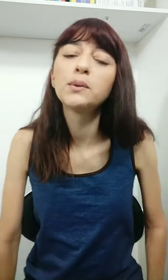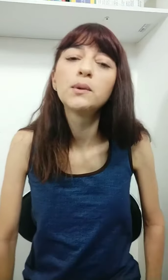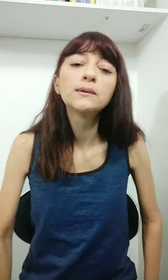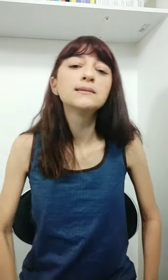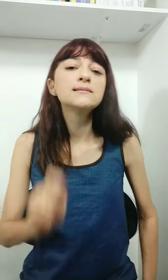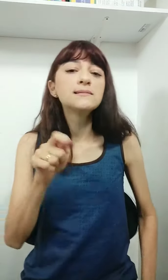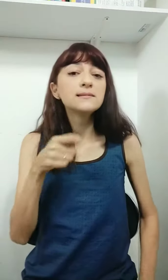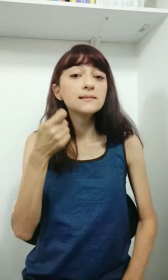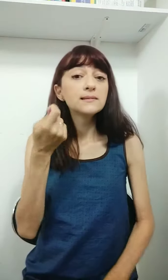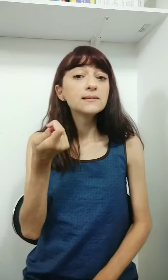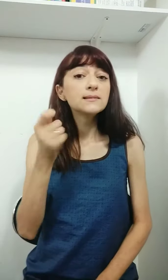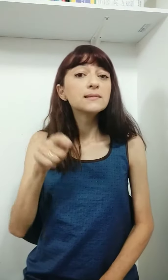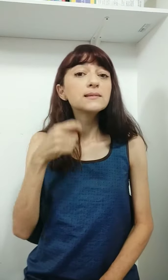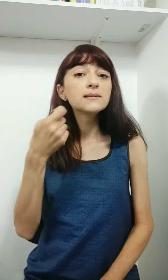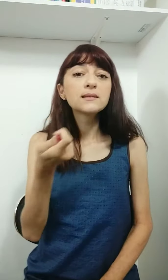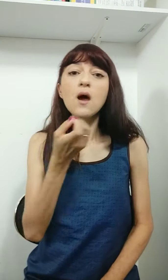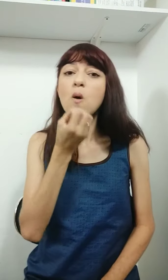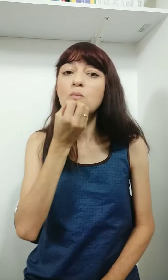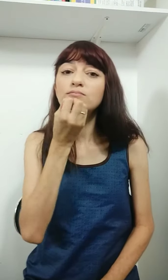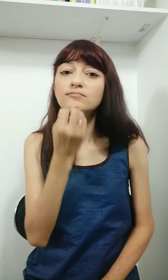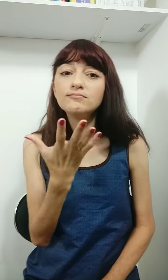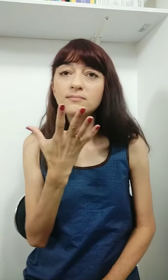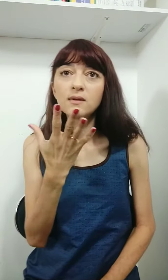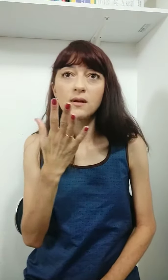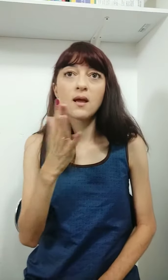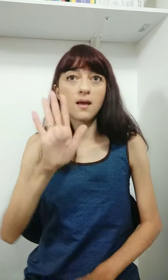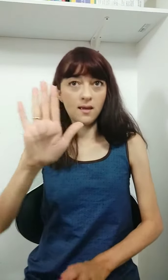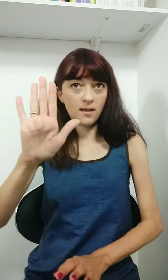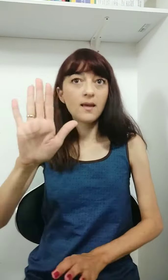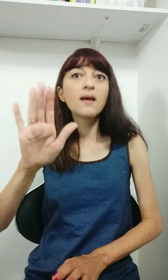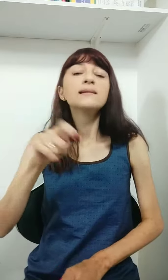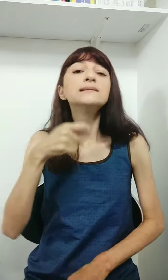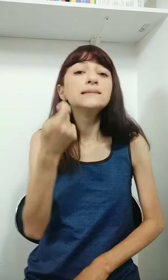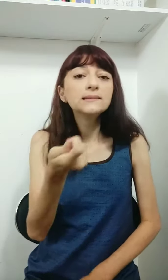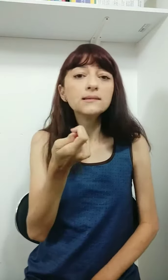para vocês, tá? Vou dar um exemplo. Esse é o sinal, olha só.